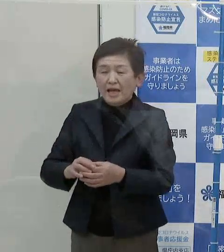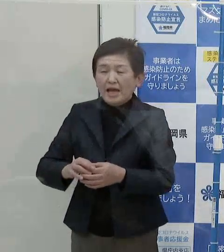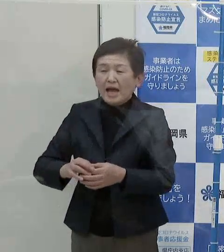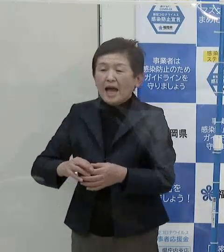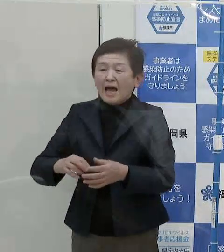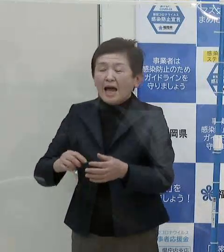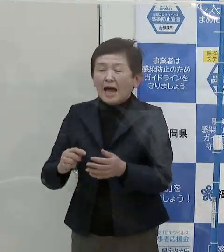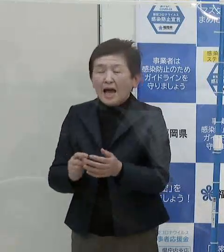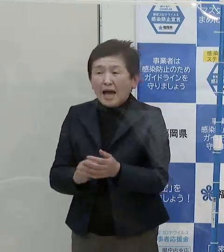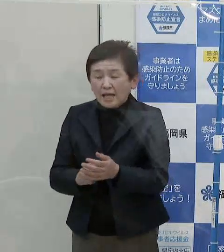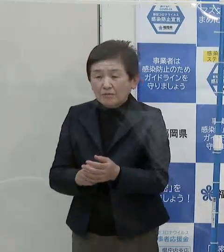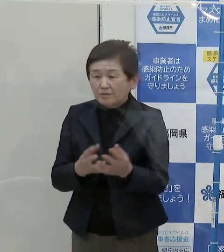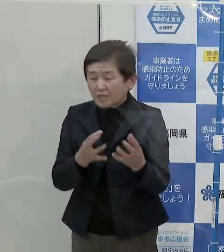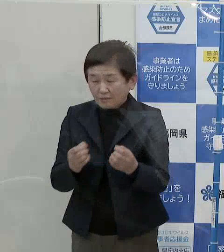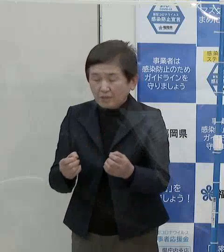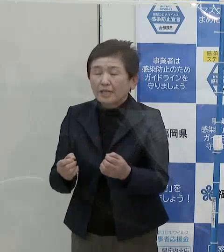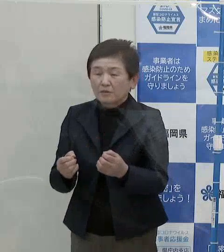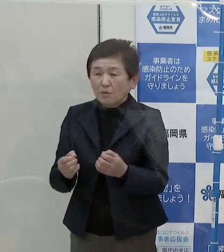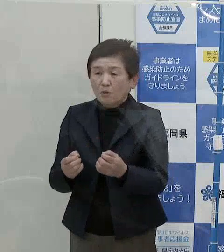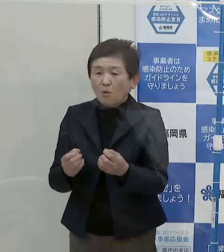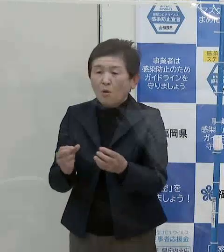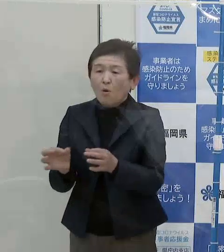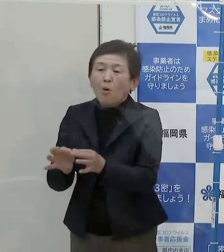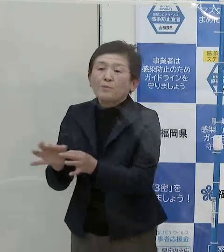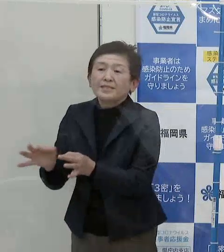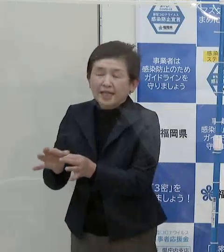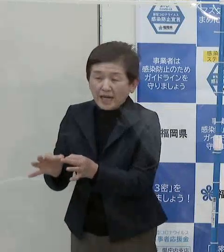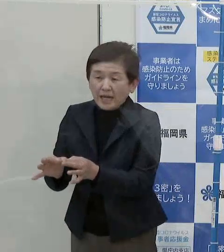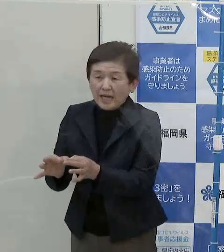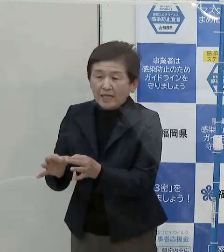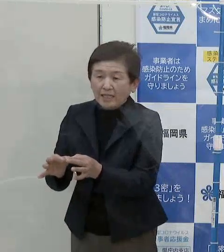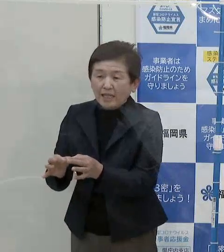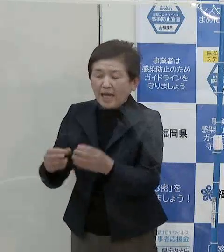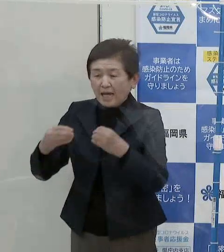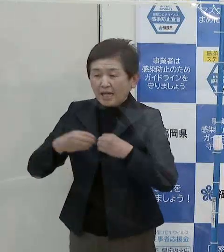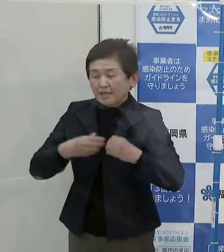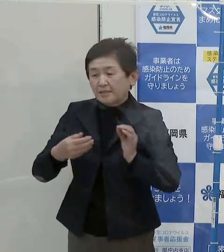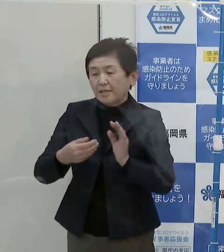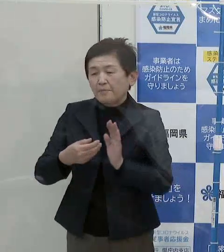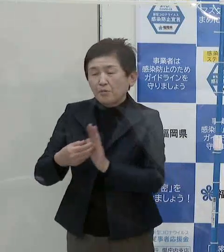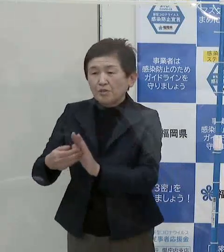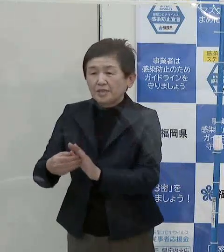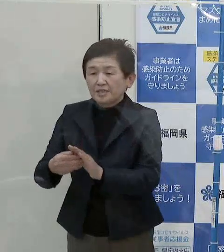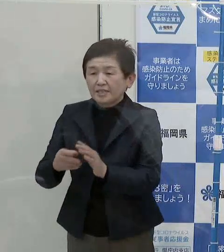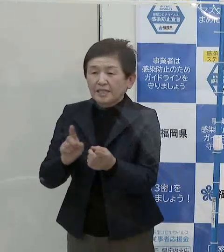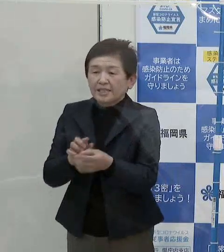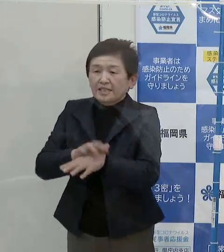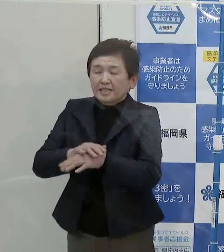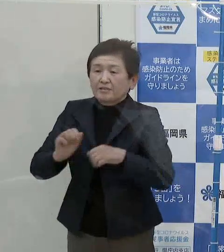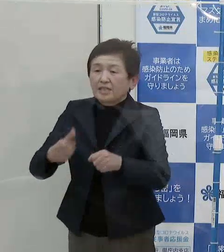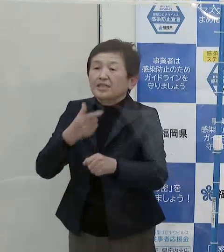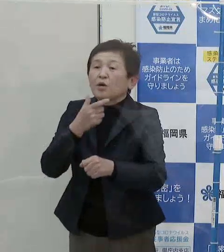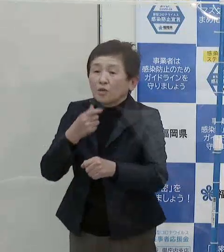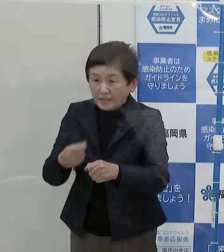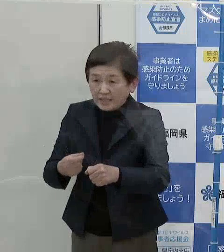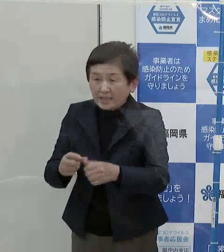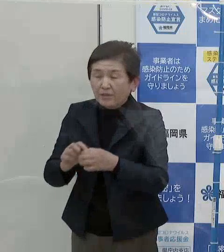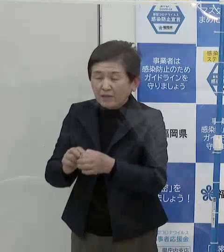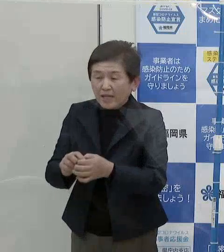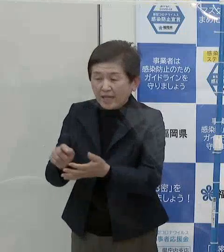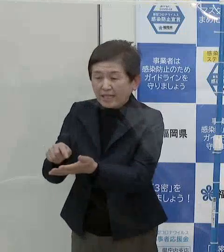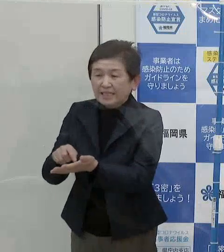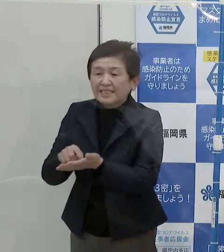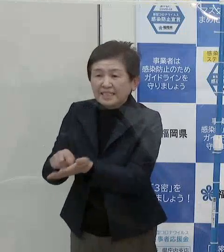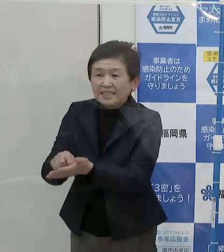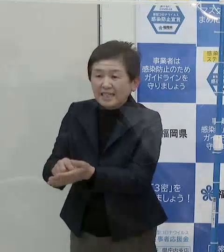店がそういった感染防止対策を講じていただくことが必要なわけです。で、したがって、申請期限を